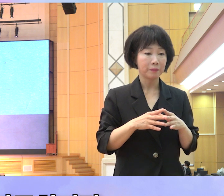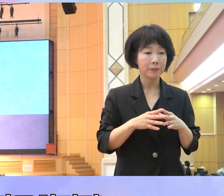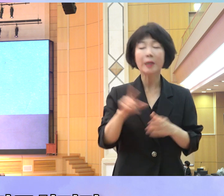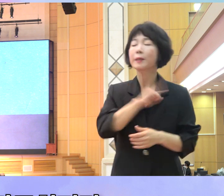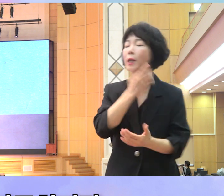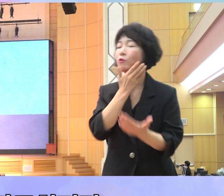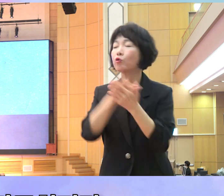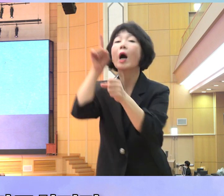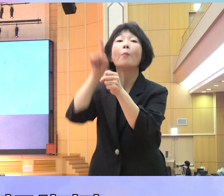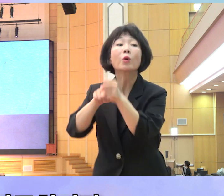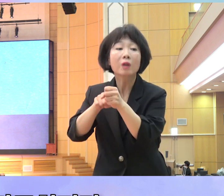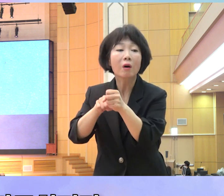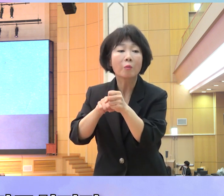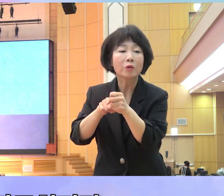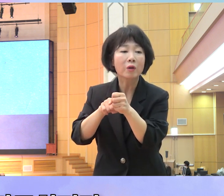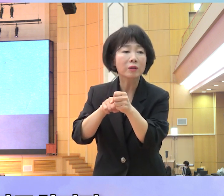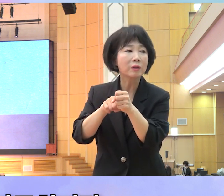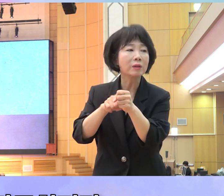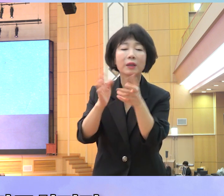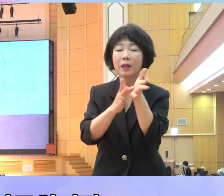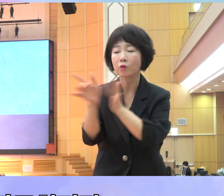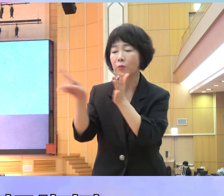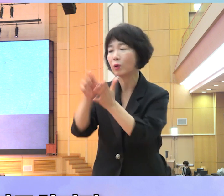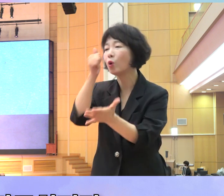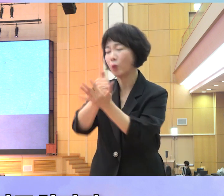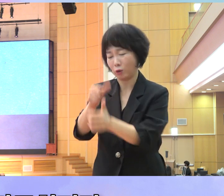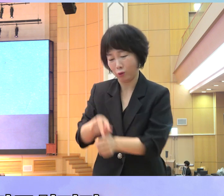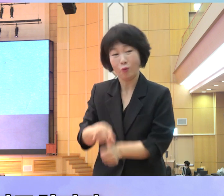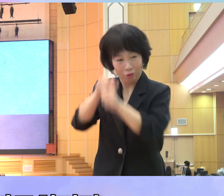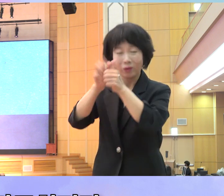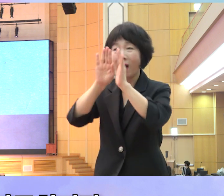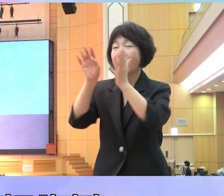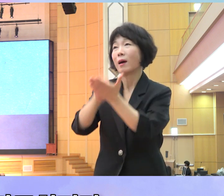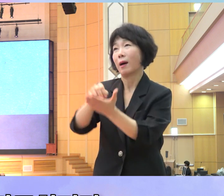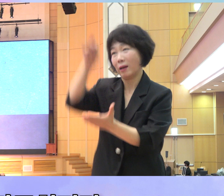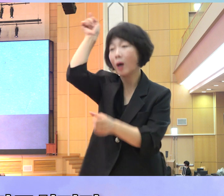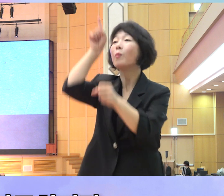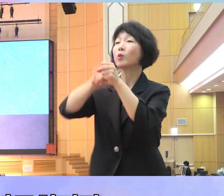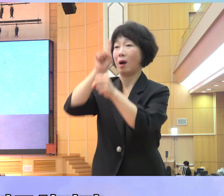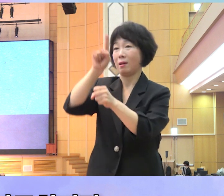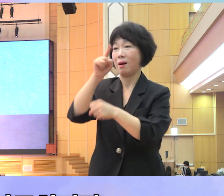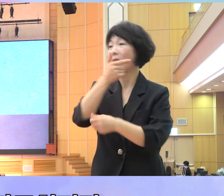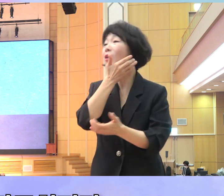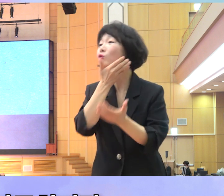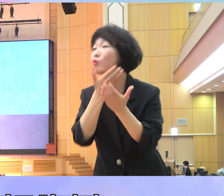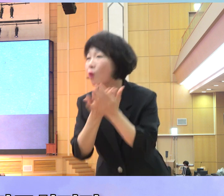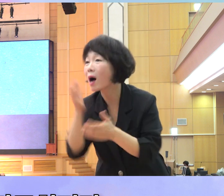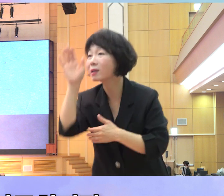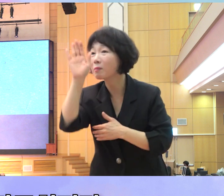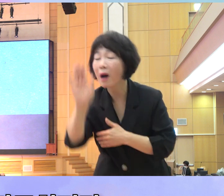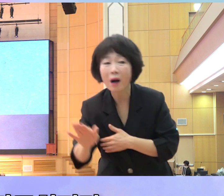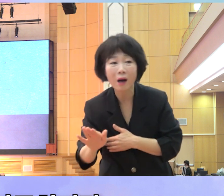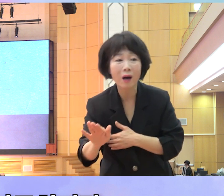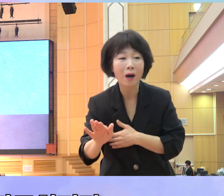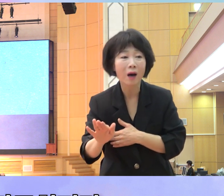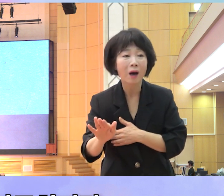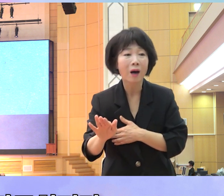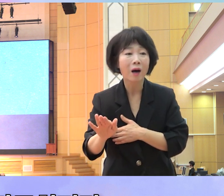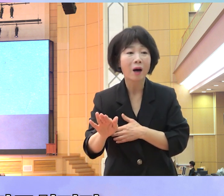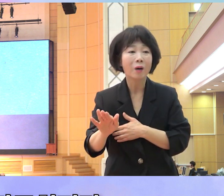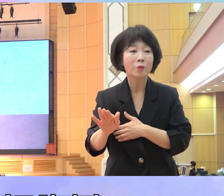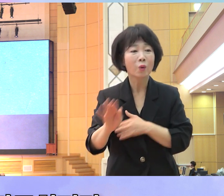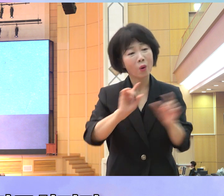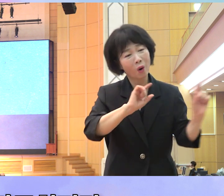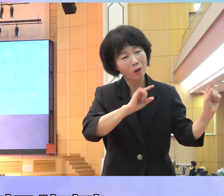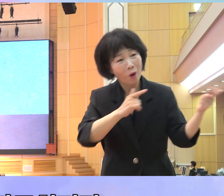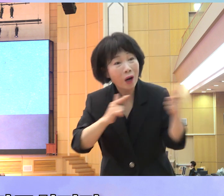목적이고, 지금 이 오병이어 사건 때도 마찬가지로 예수님의 핵심 사역은 오병이어의 사건, 병든 자를 고치는 사건,